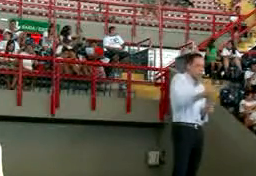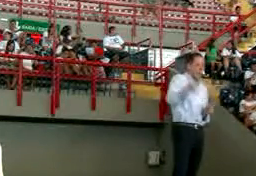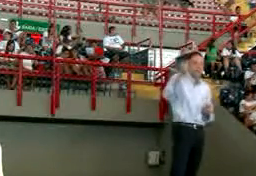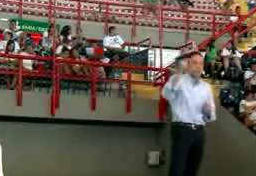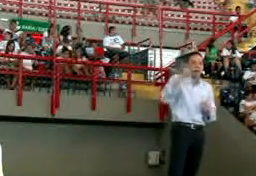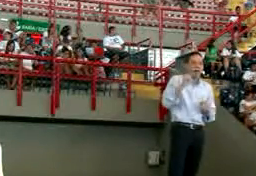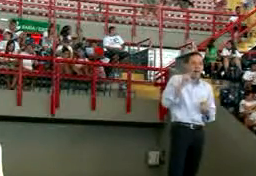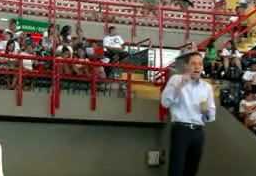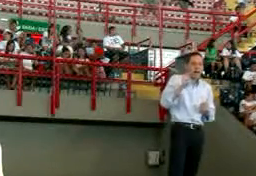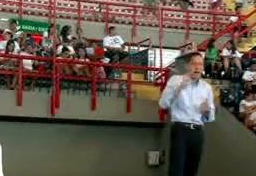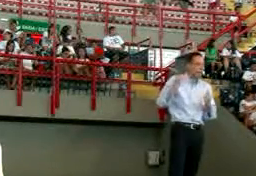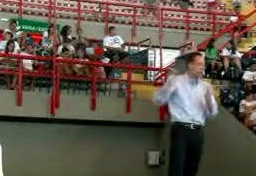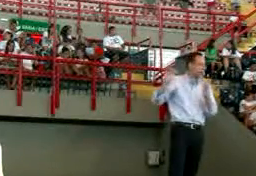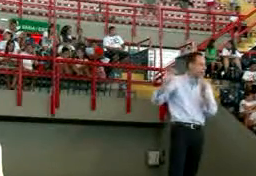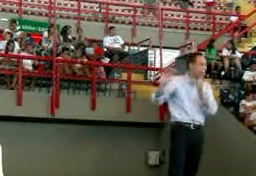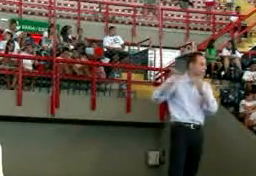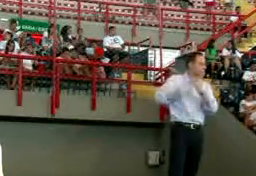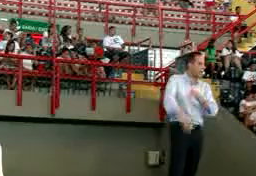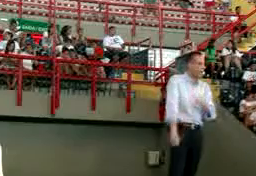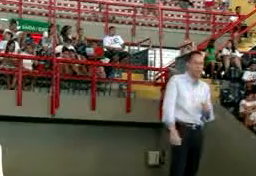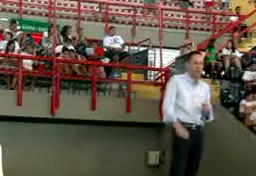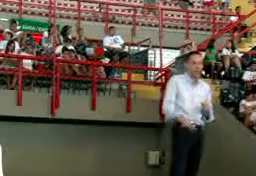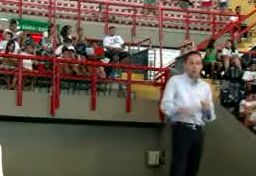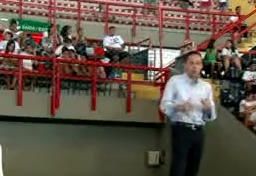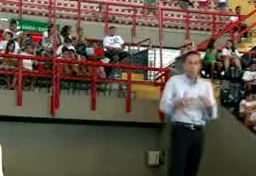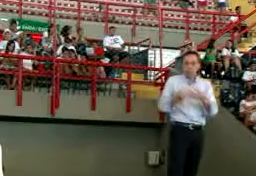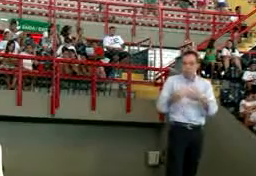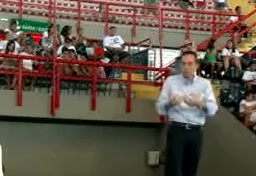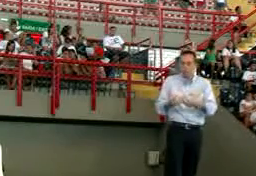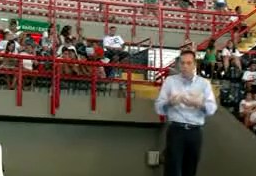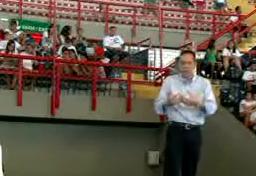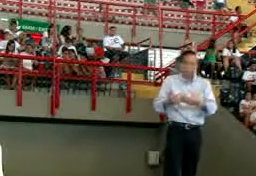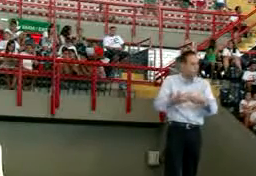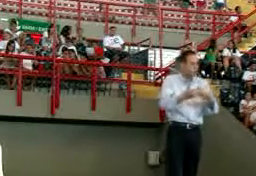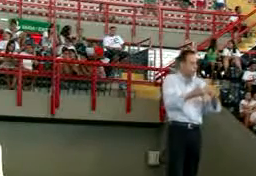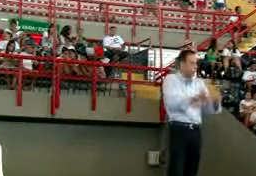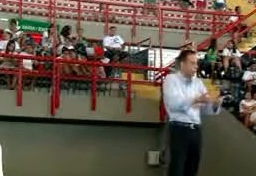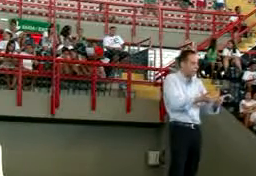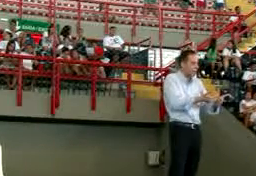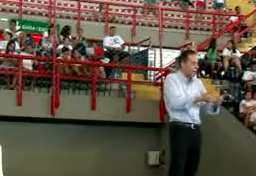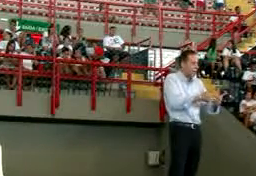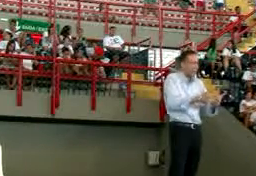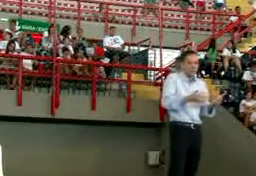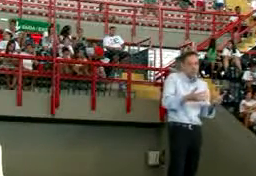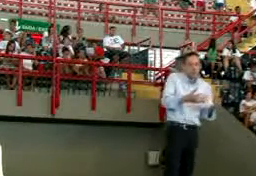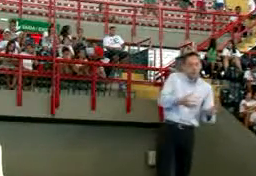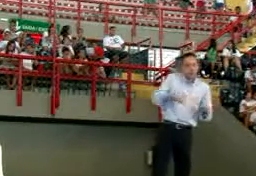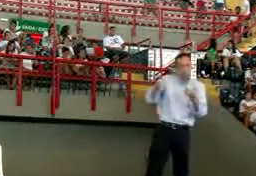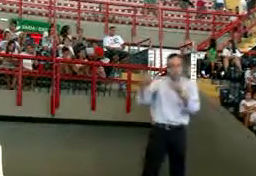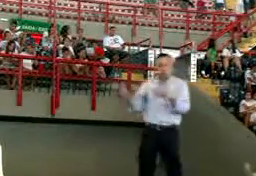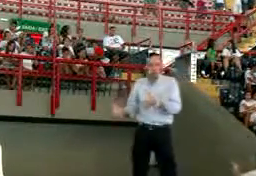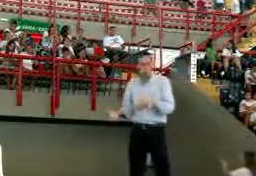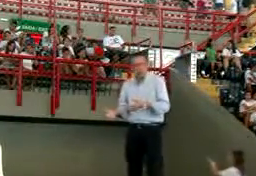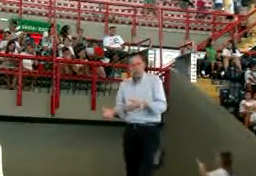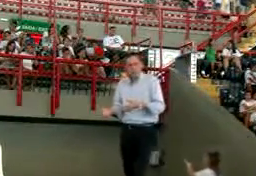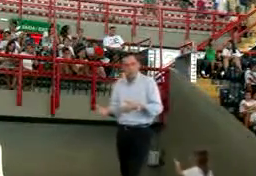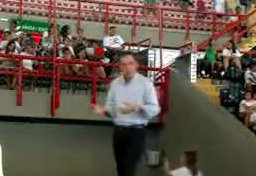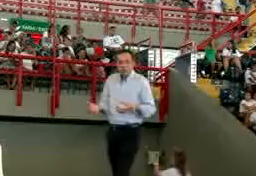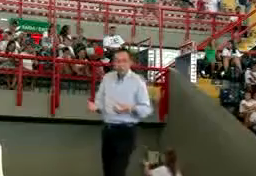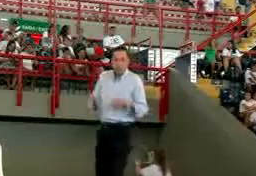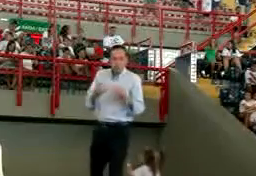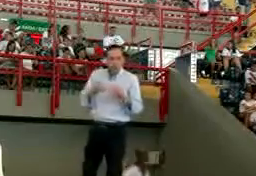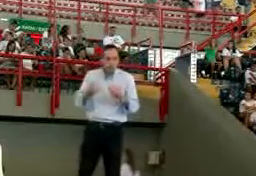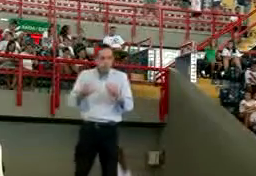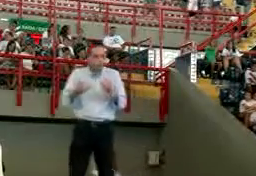Pedro. Para piorar, ainda teve a Noite das Garrafadas, um confronto nas ruas do Rio de Janeiro entre